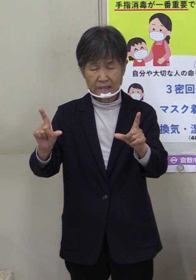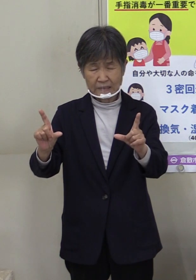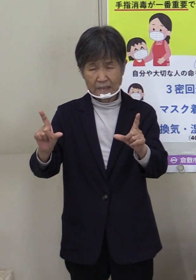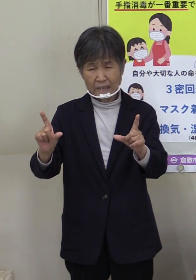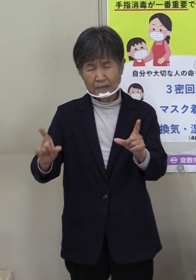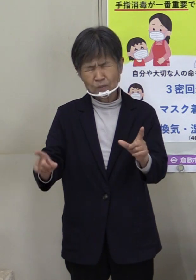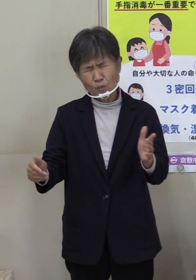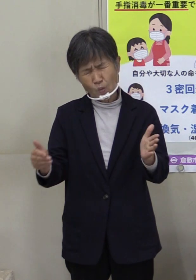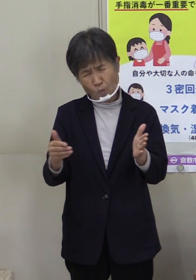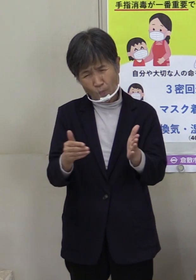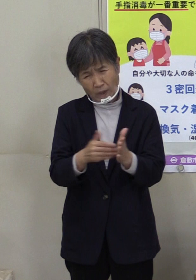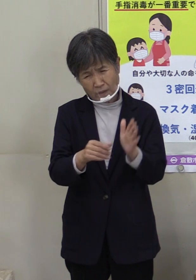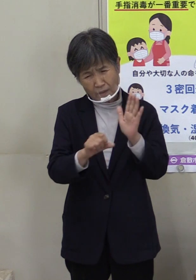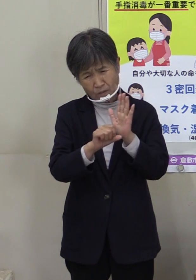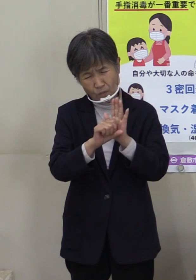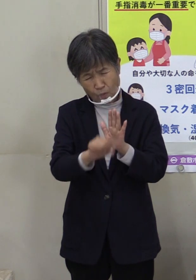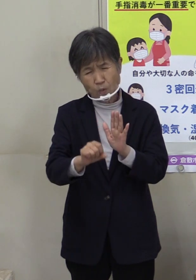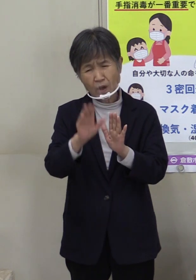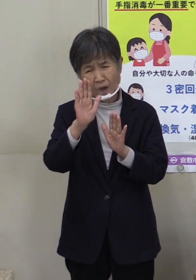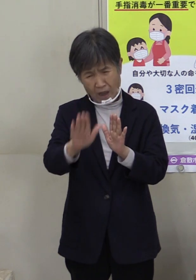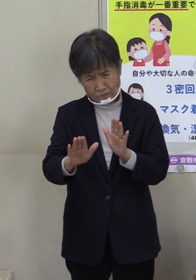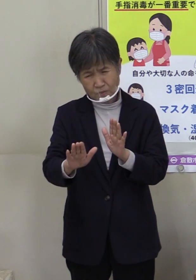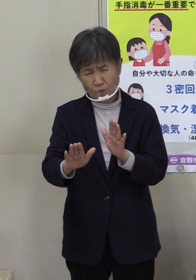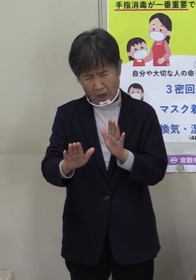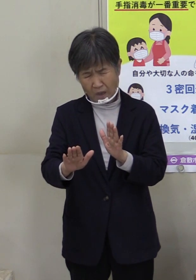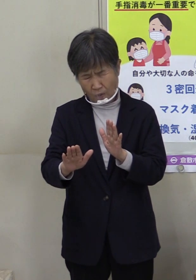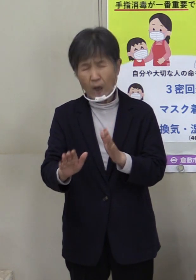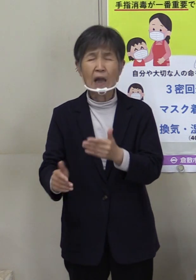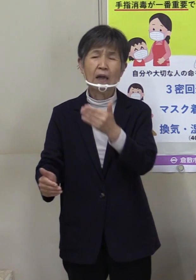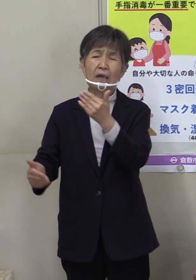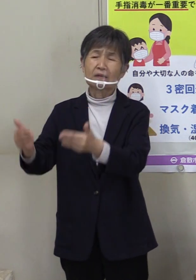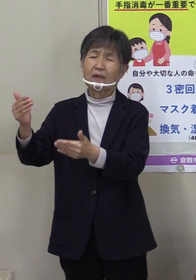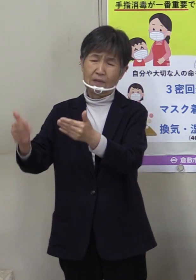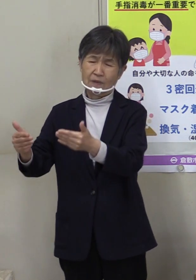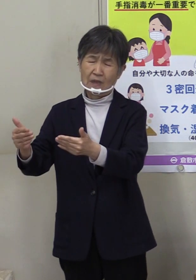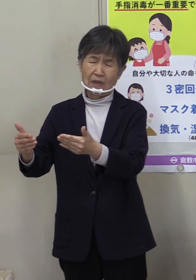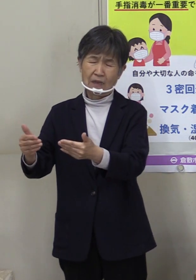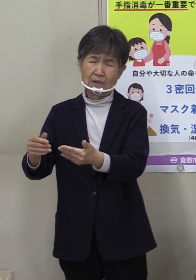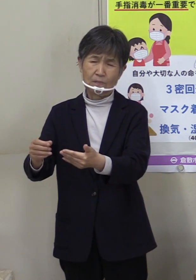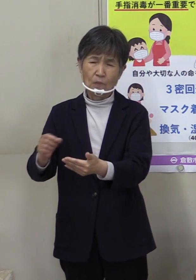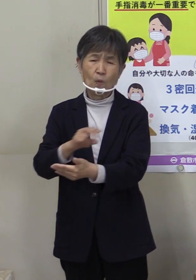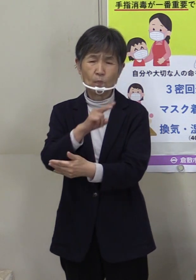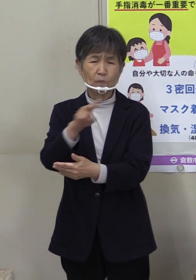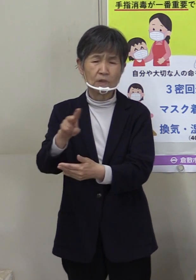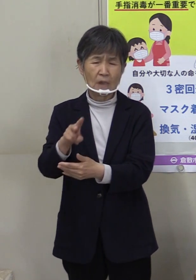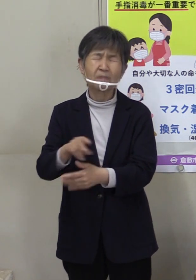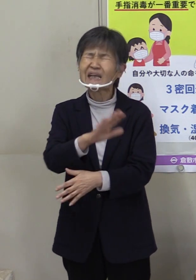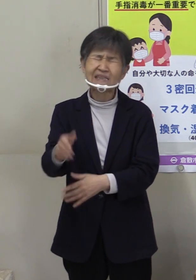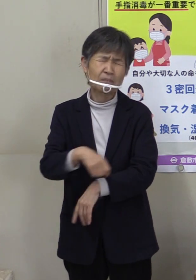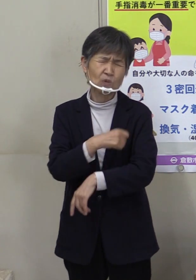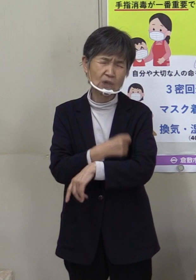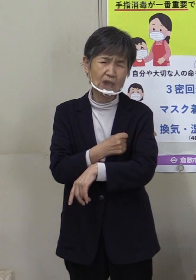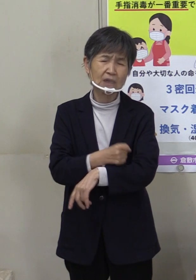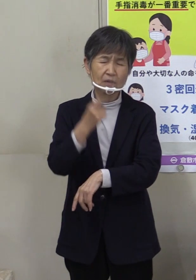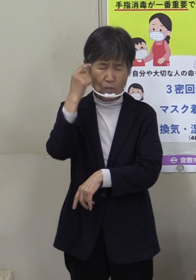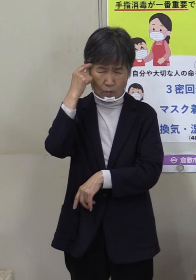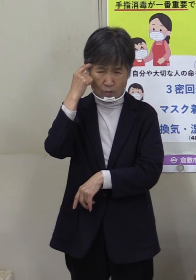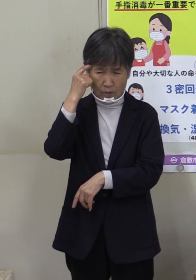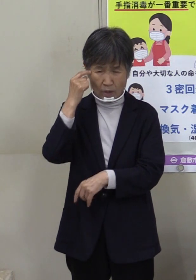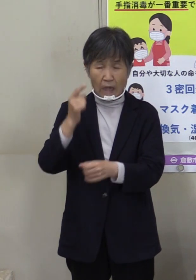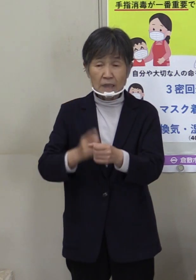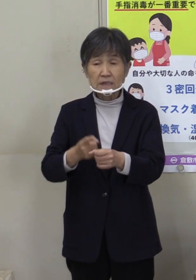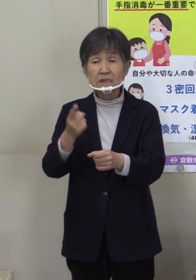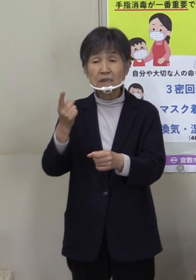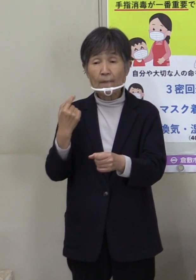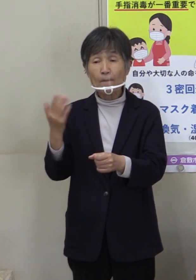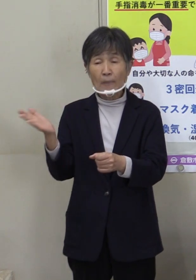有効なのかというのはもう、テレビ等で、まあ、報道されて皆さんもう疲れていると。以前は1年前であ